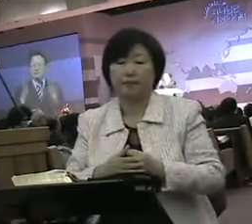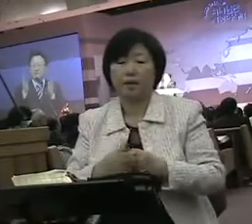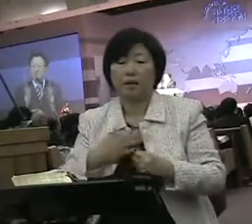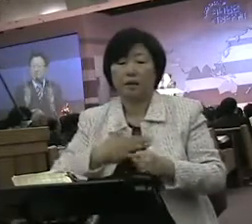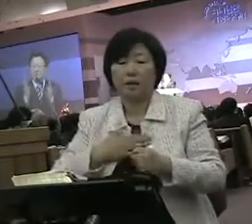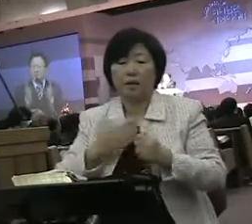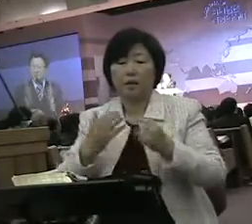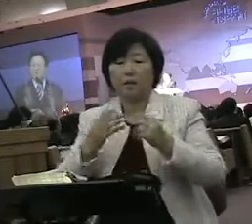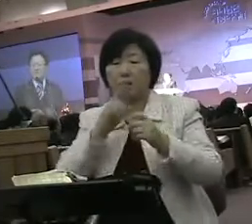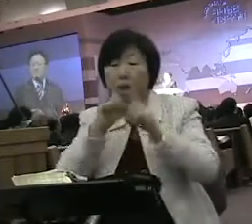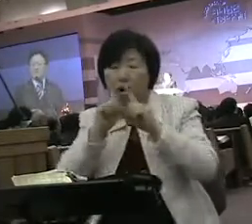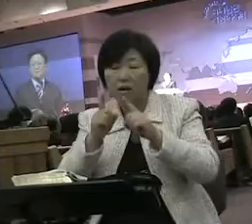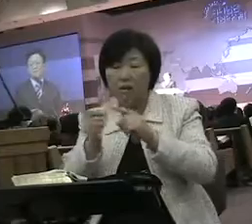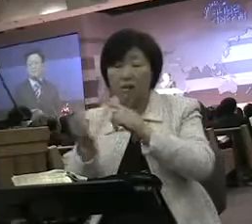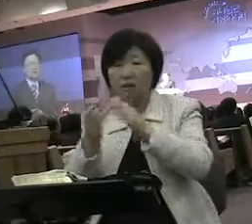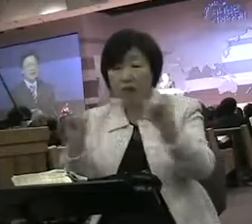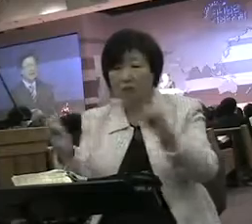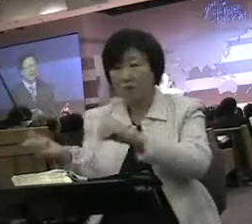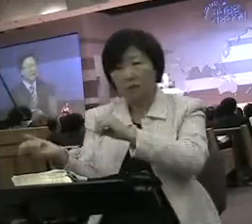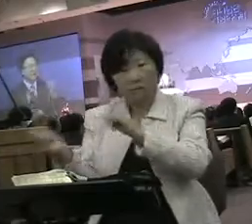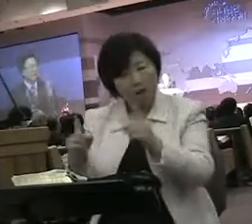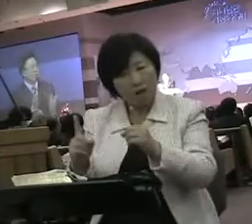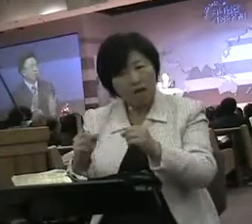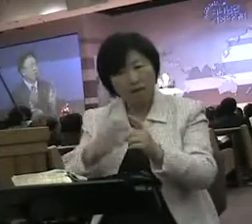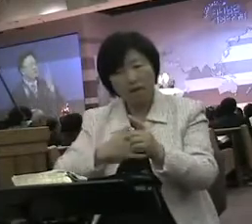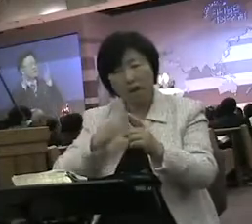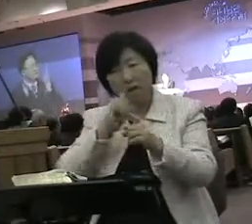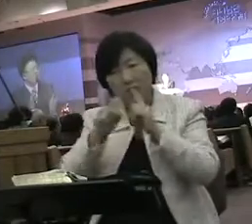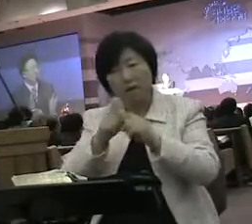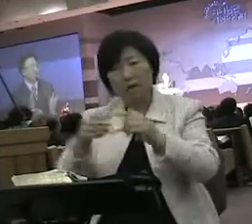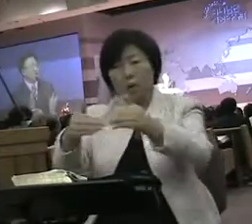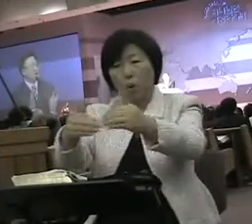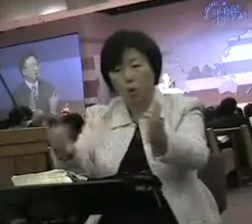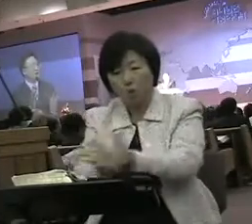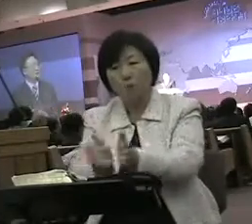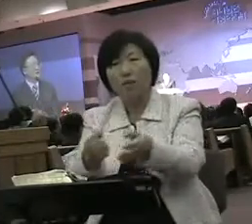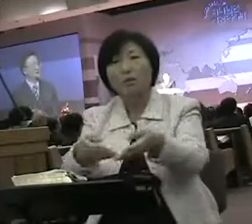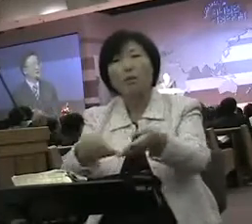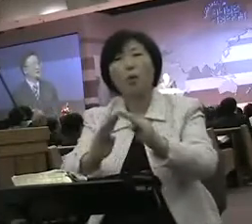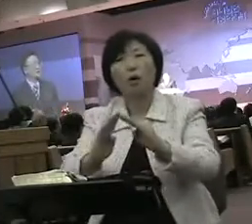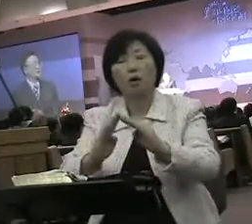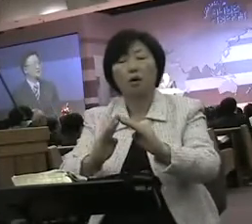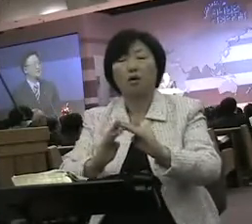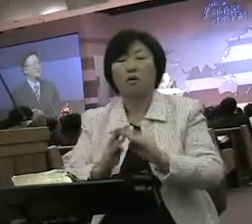내 말이 사람을 살리는가? 내 말이 공동체를 세우는가?